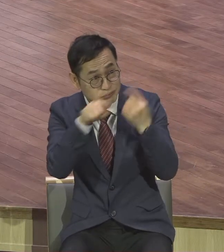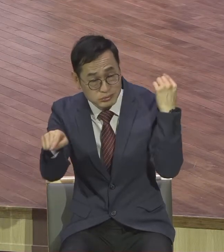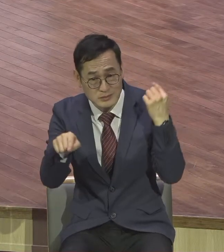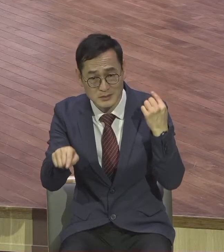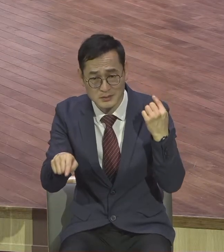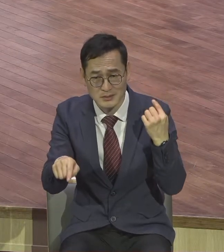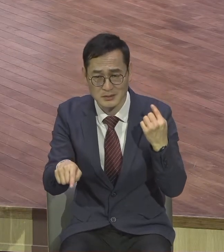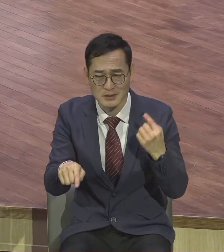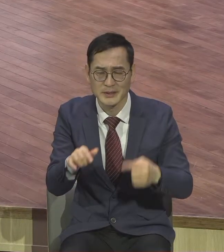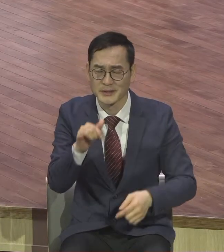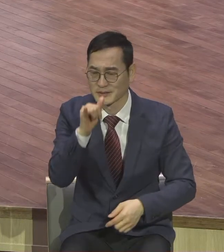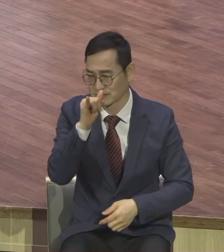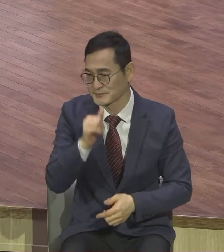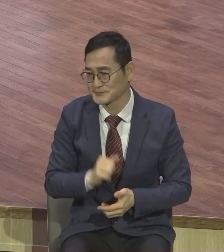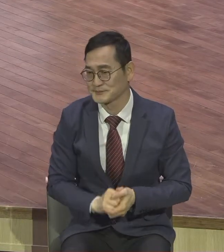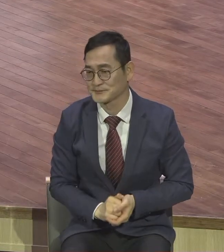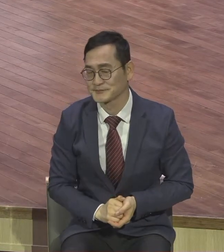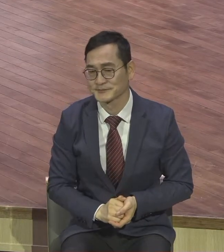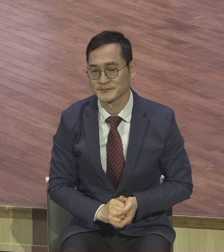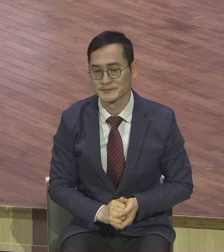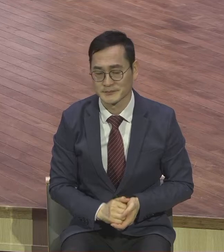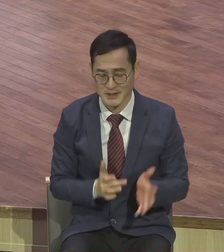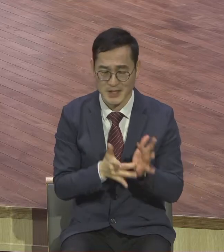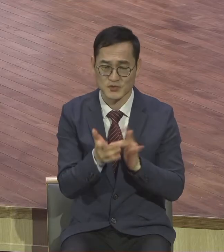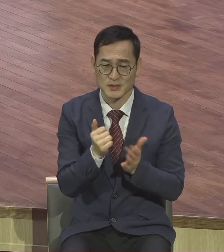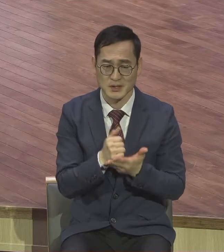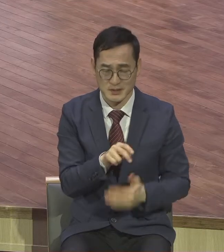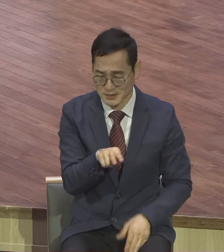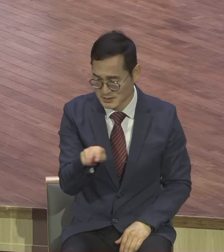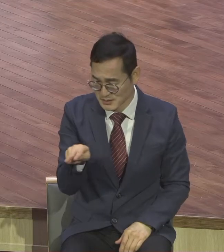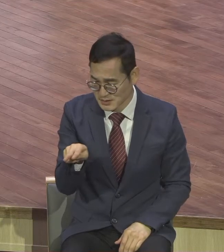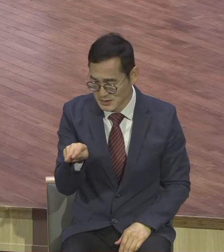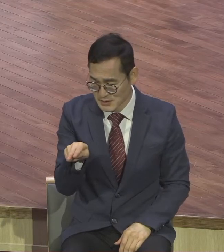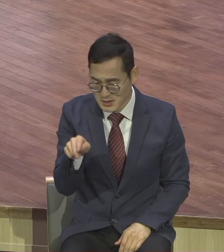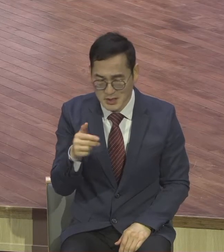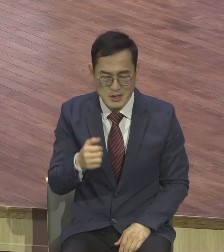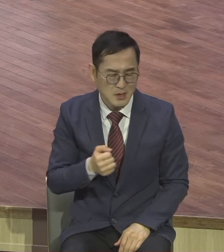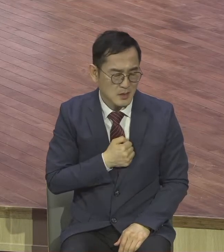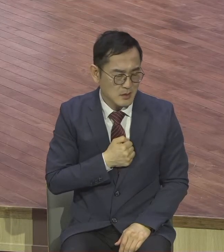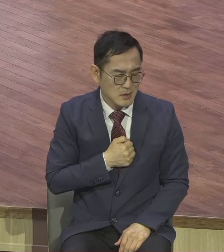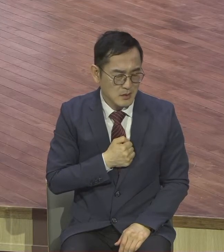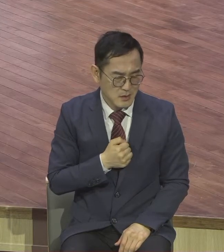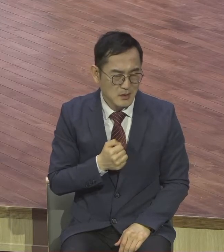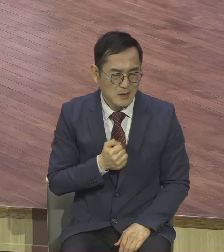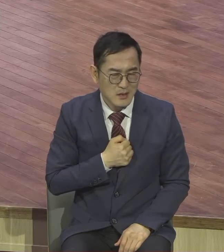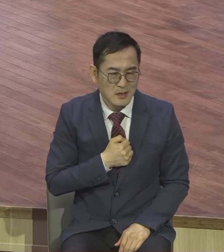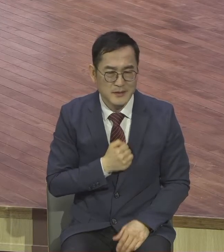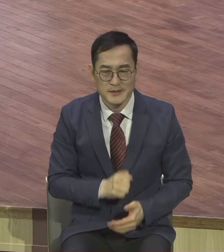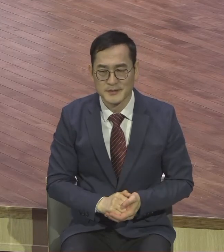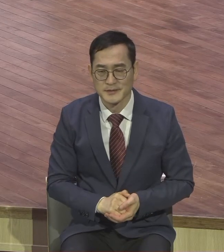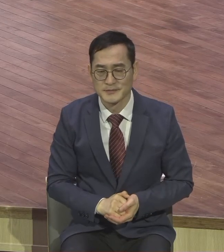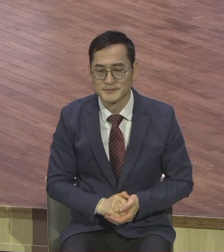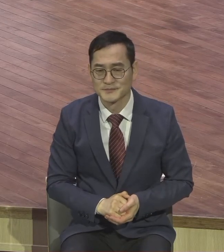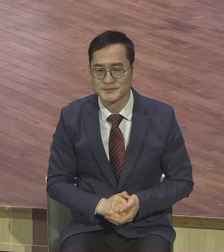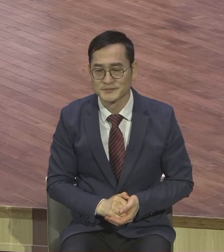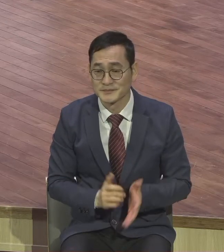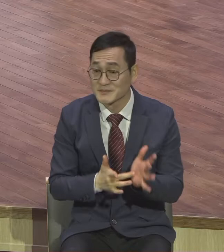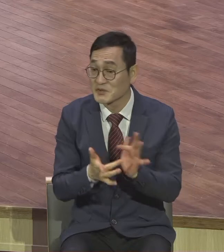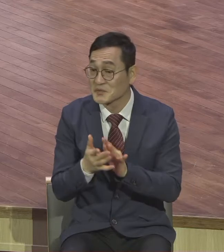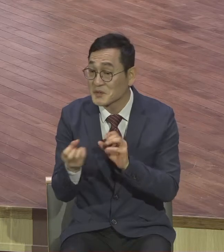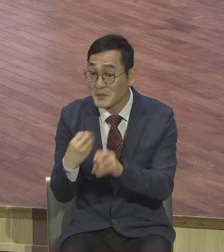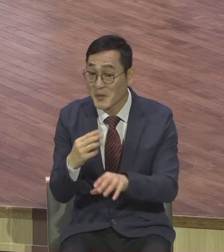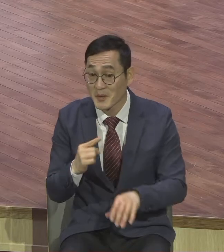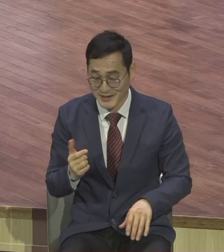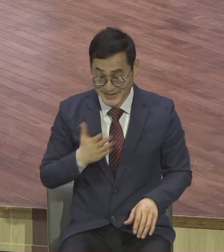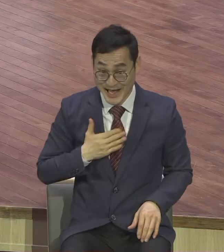예수님 입장에서 보면 너무나 안타깝죠 그런데 참 예수님 대단해요 내가